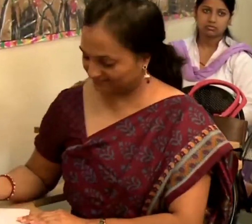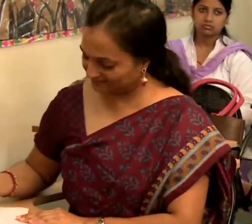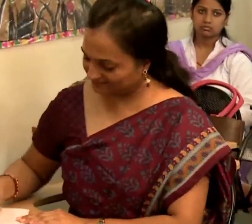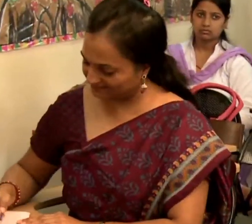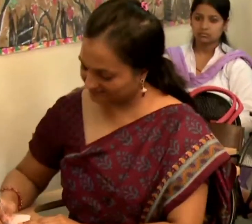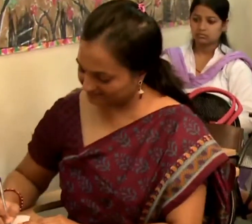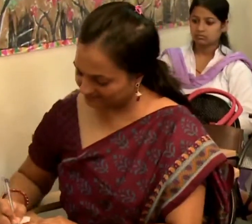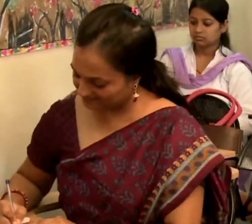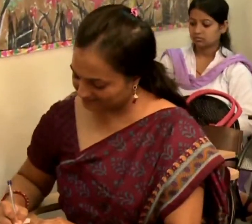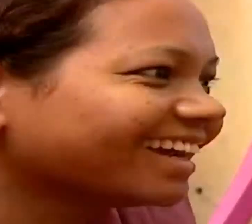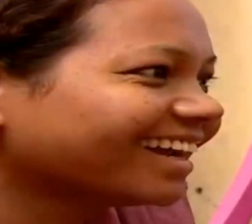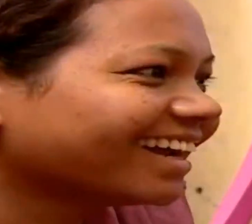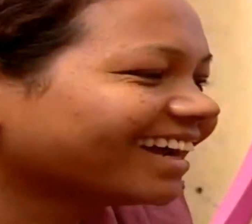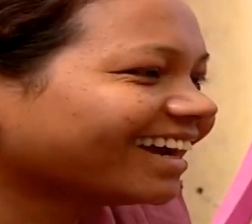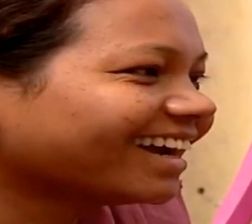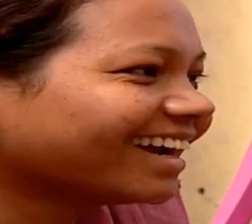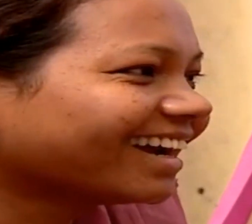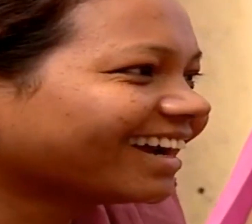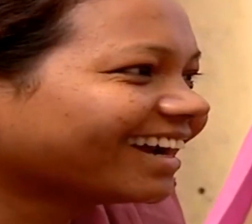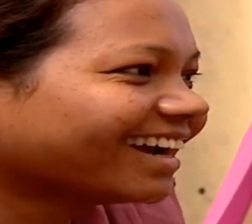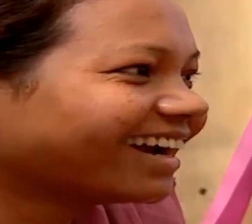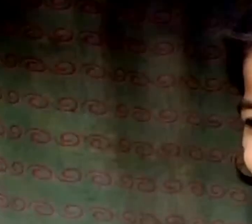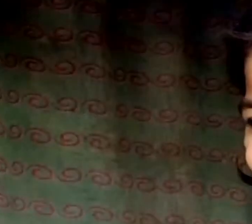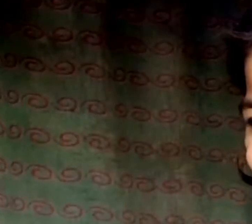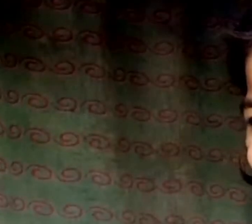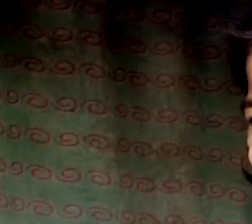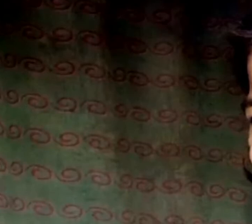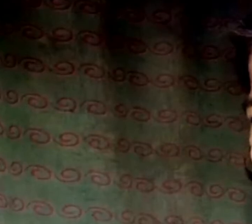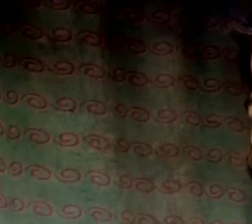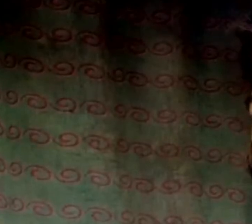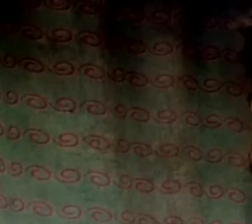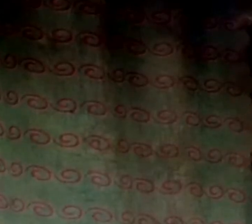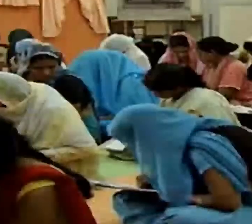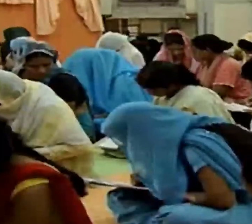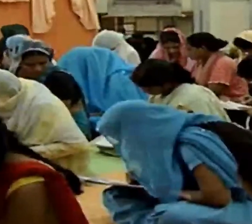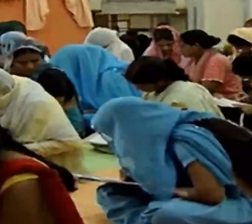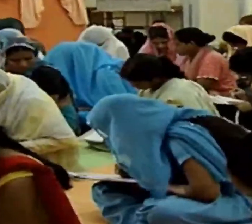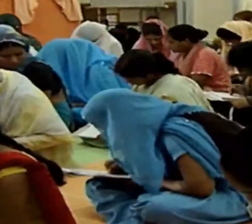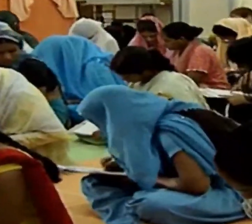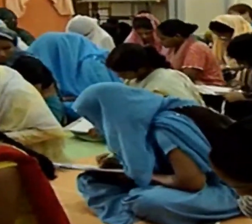हम कहीं पढ़े बेविषय की लोच से युक्त हो।